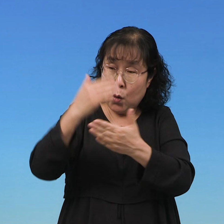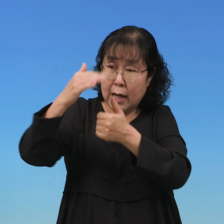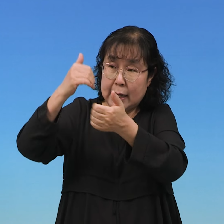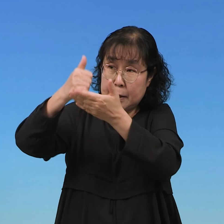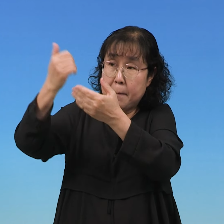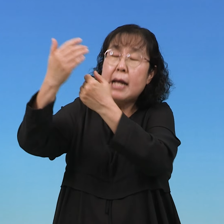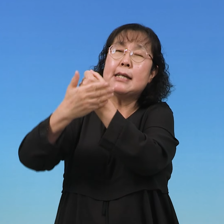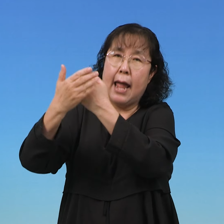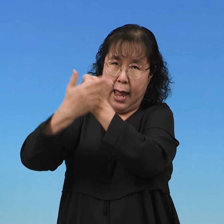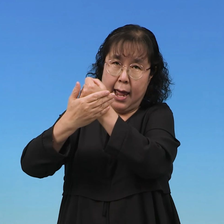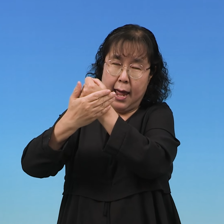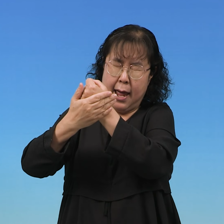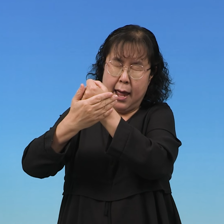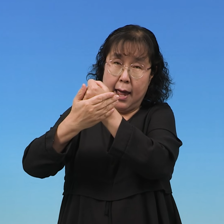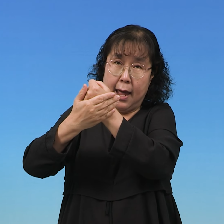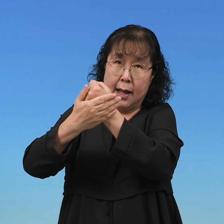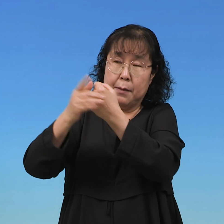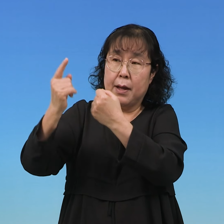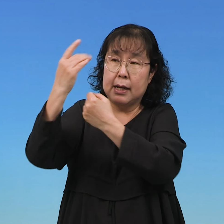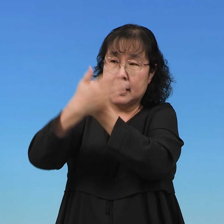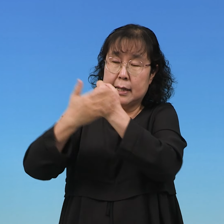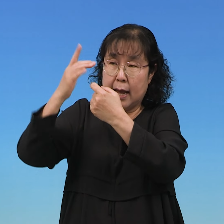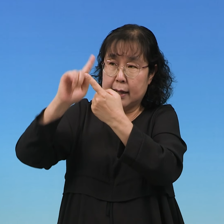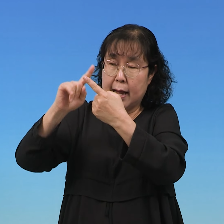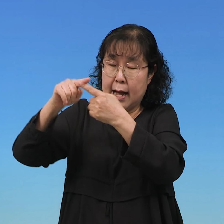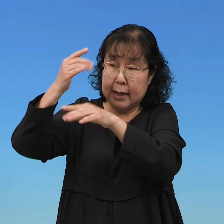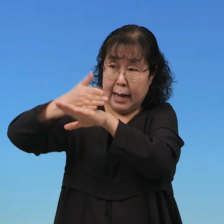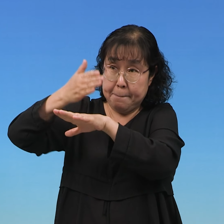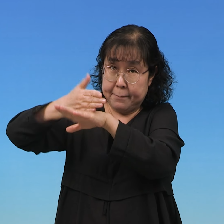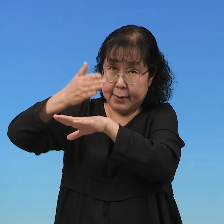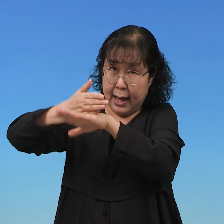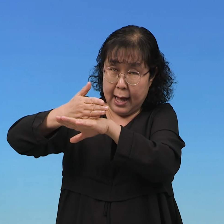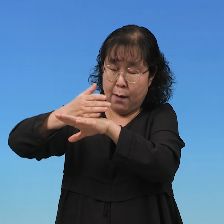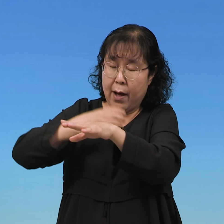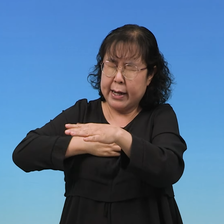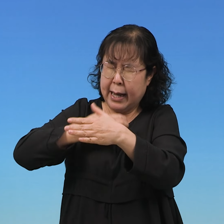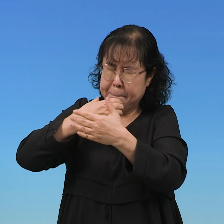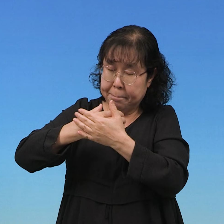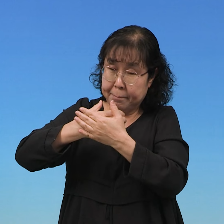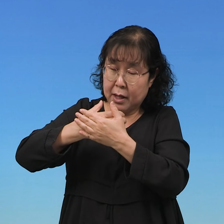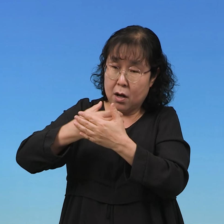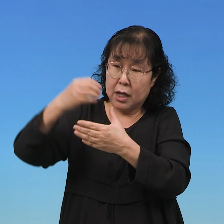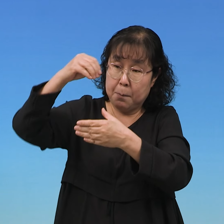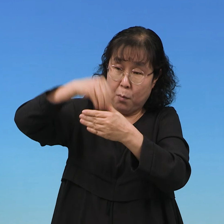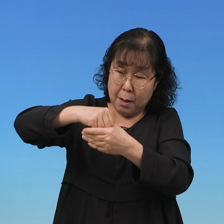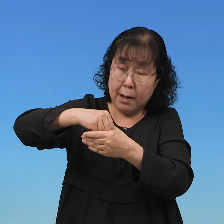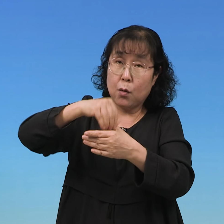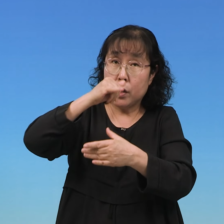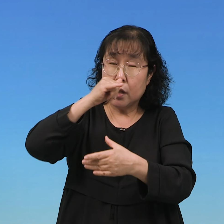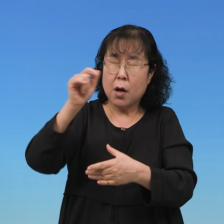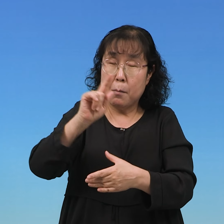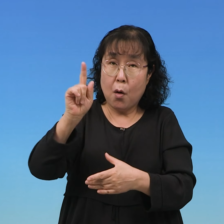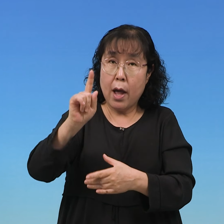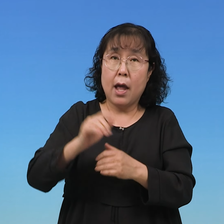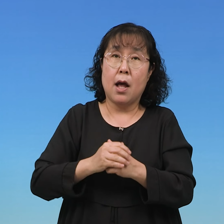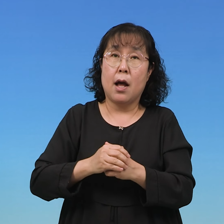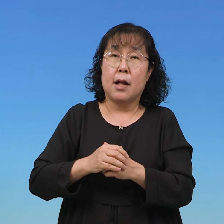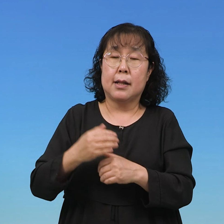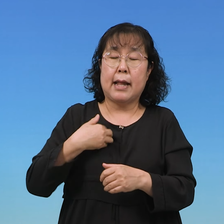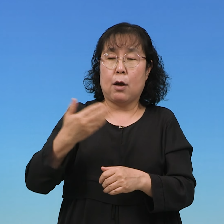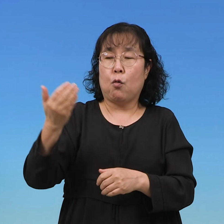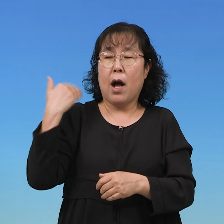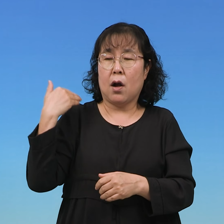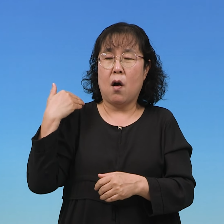올 수 있게 됐다, 그리고 그 은혜에 대한 감사와 감격이 내포하고 있는 건 길갈이에요. 과거의